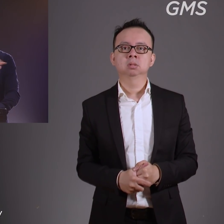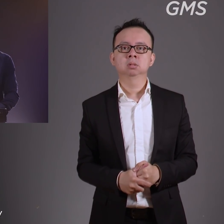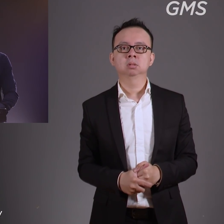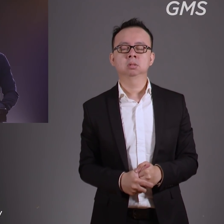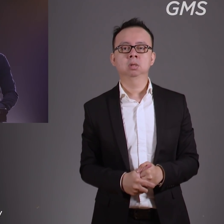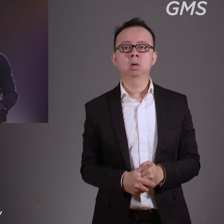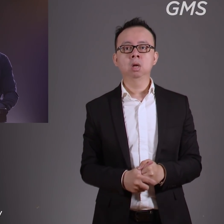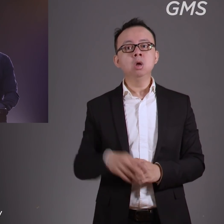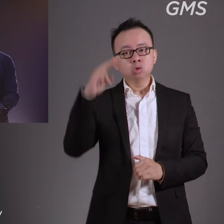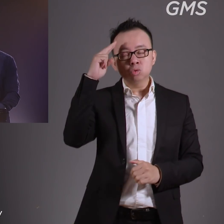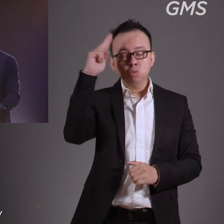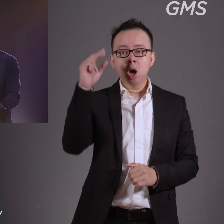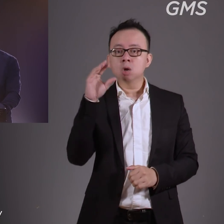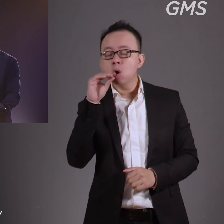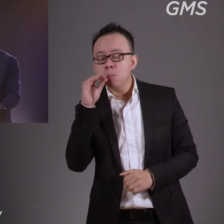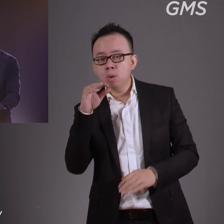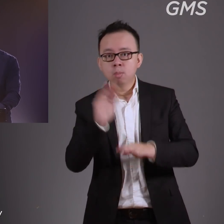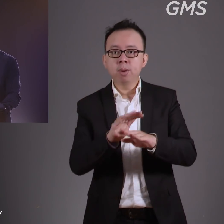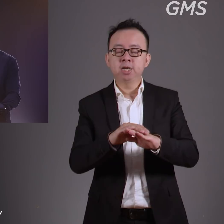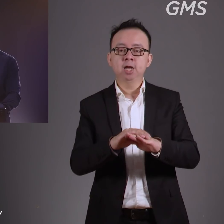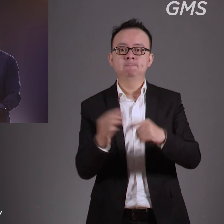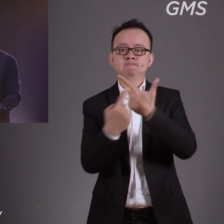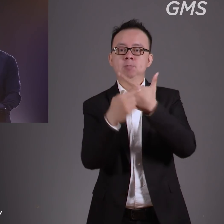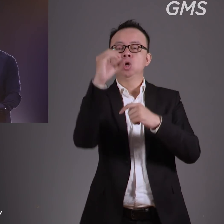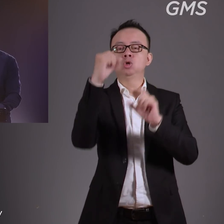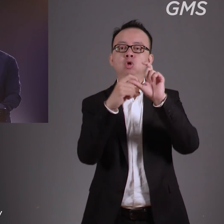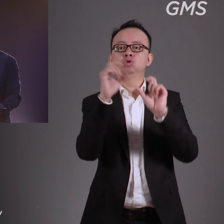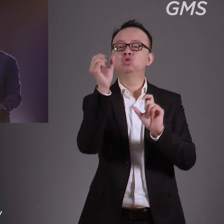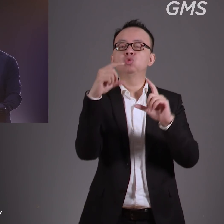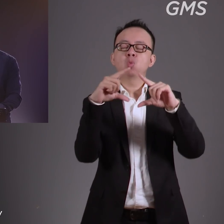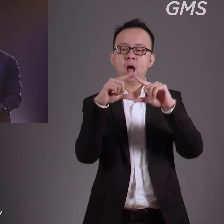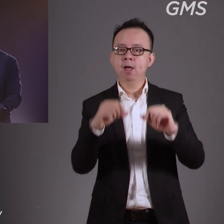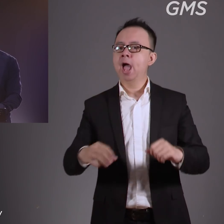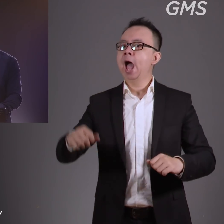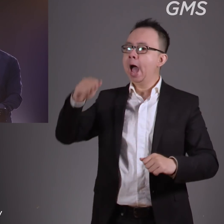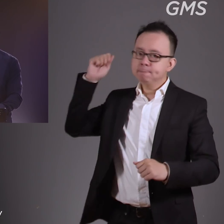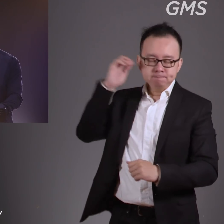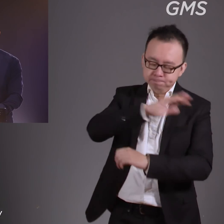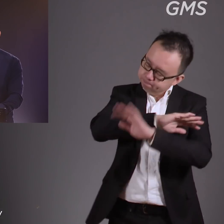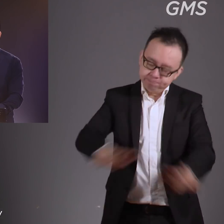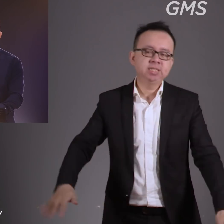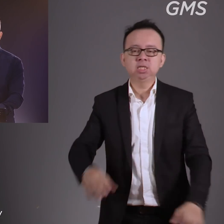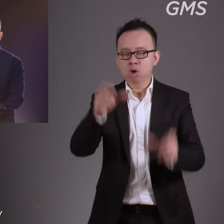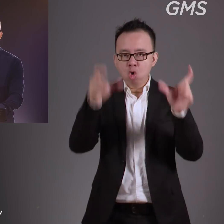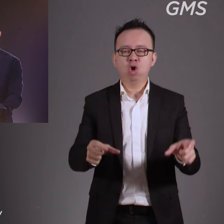Yosua, tumpas mereka. Baik yang di Yeriko, di Ai, di kota-kota itu termasuk Hebron.